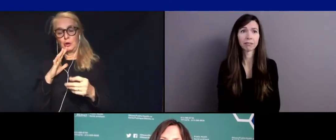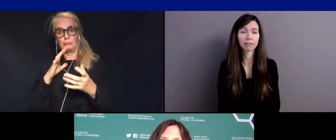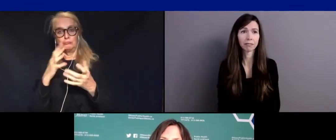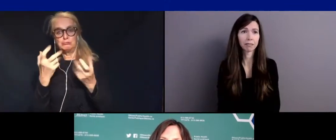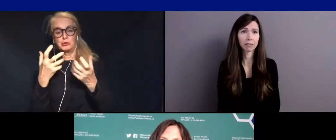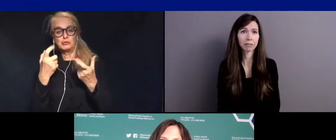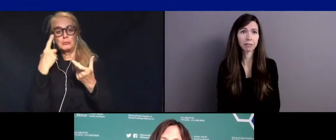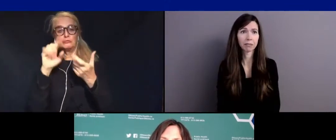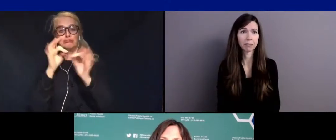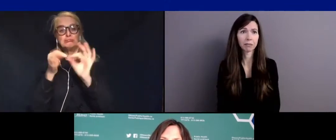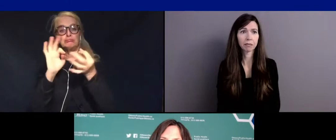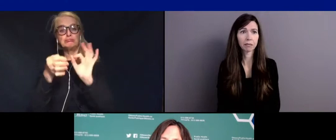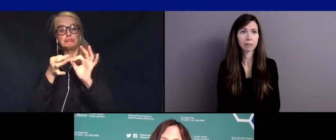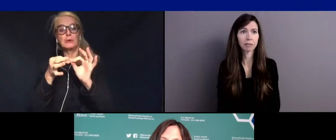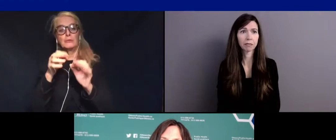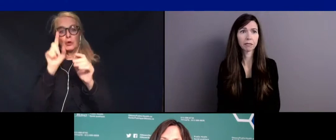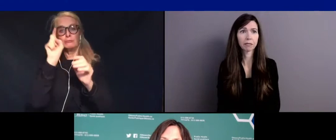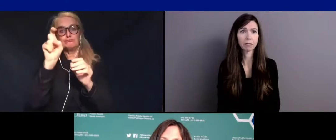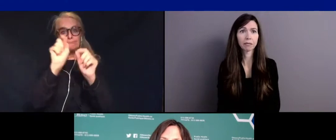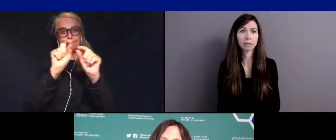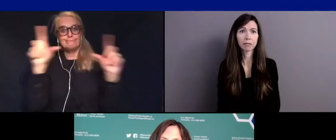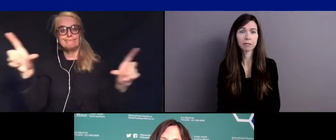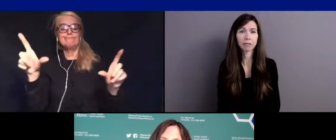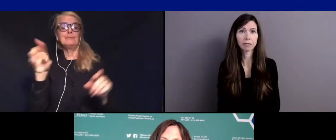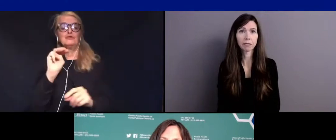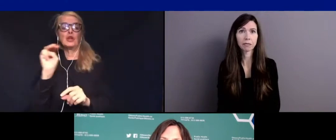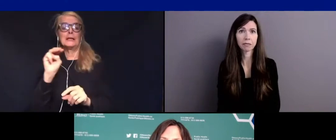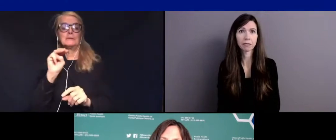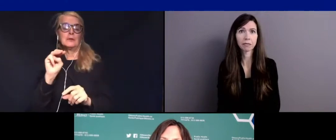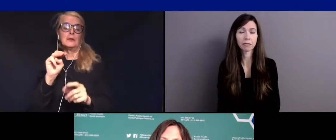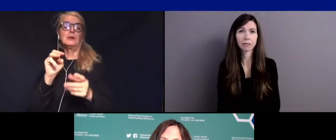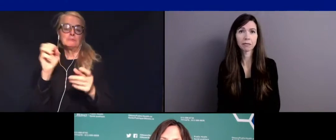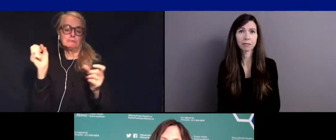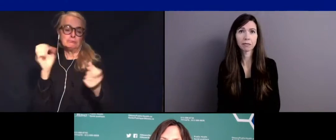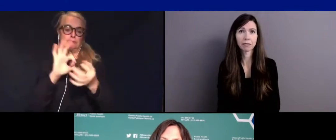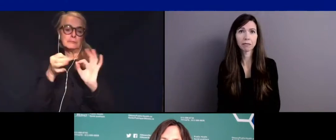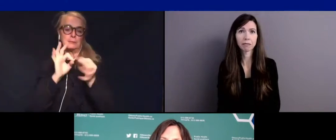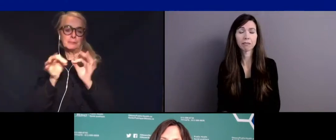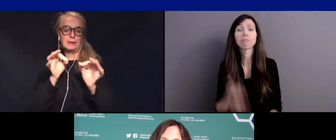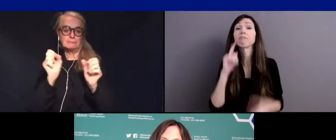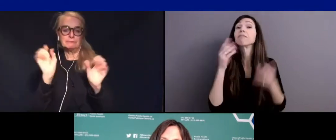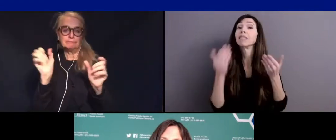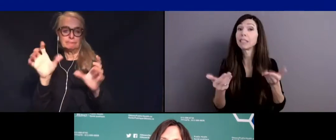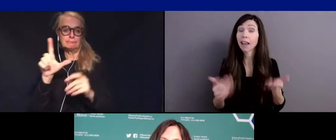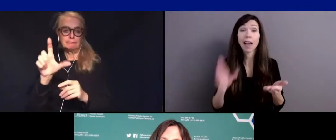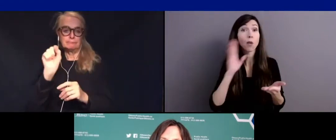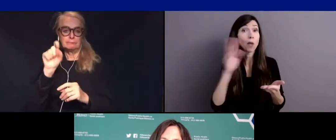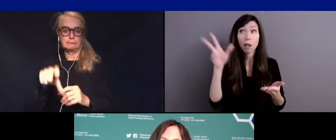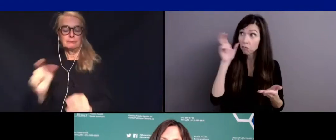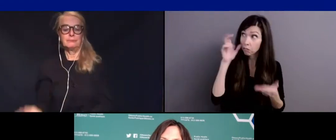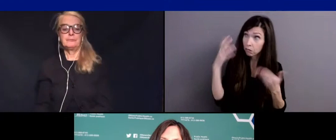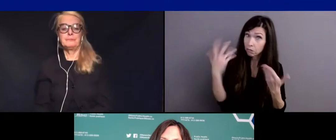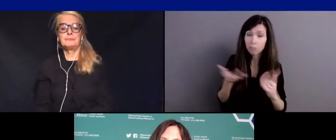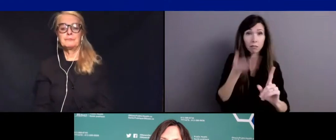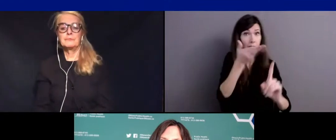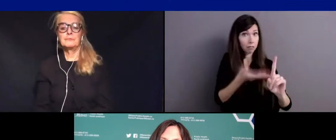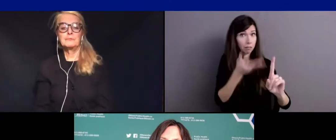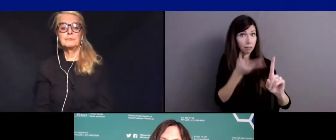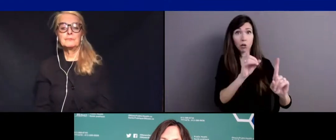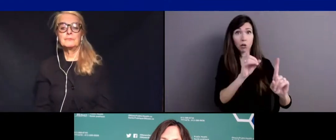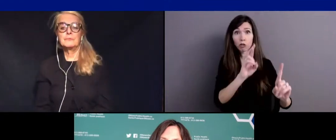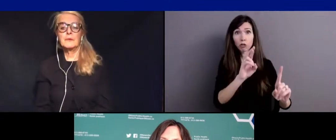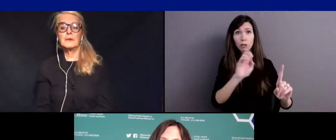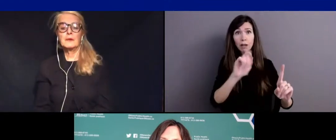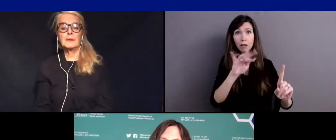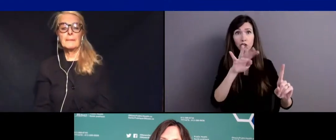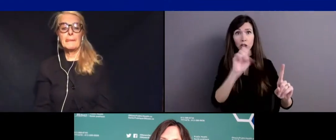l'interprète LSQ, ou suivre en direct sur YouTube. Today, we will be hearing remarks from Dr. Vera Etches, Chief Medical Officer